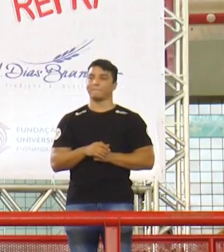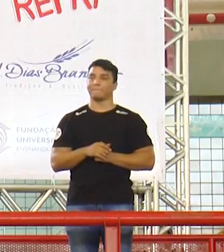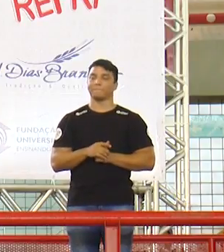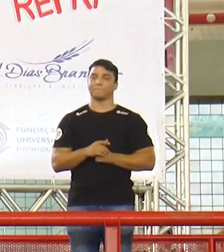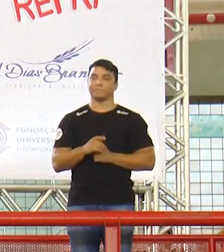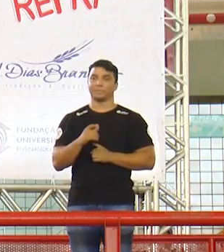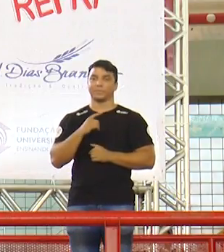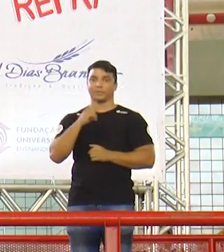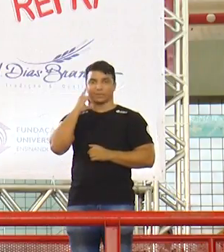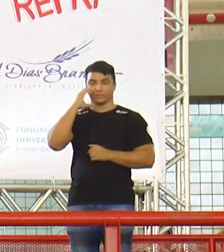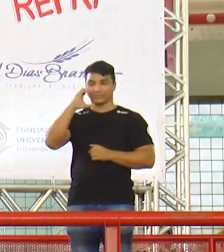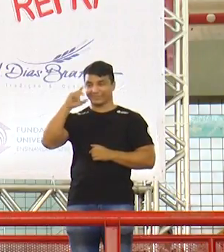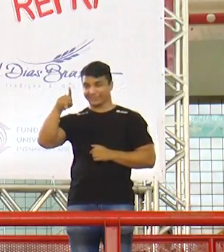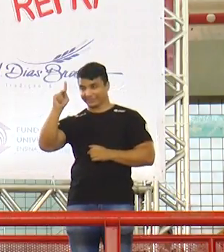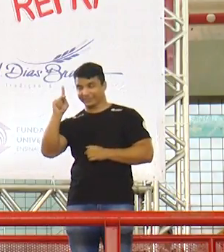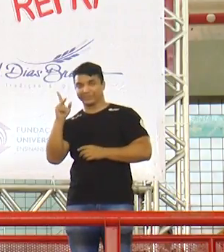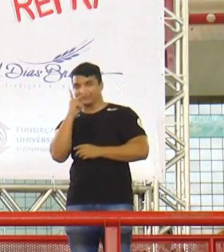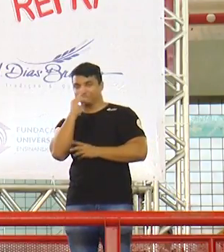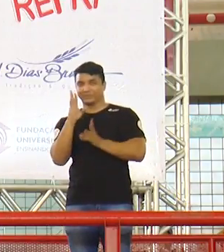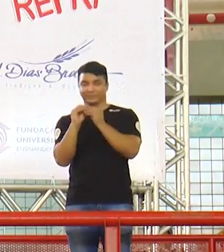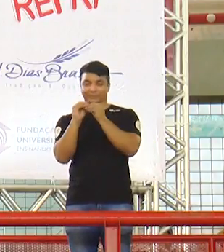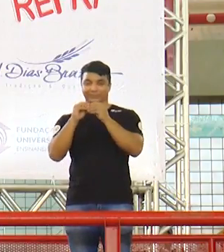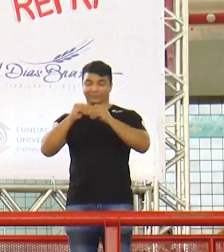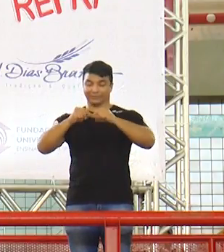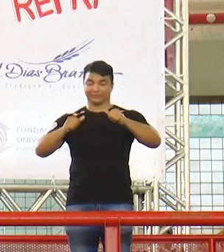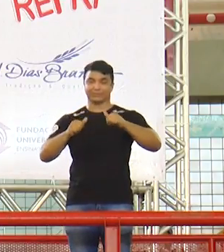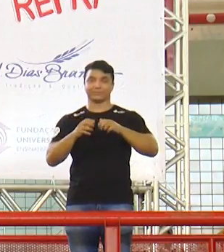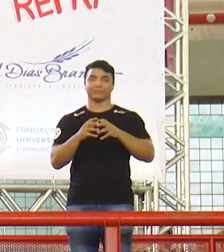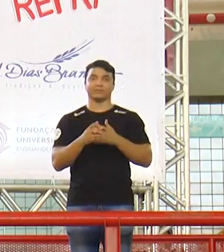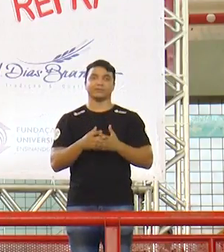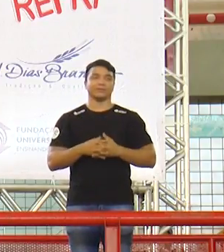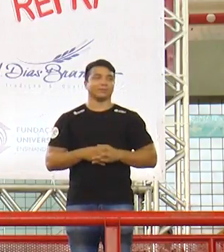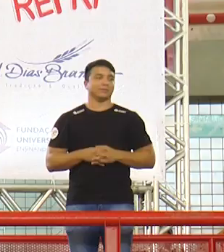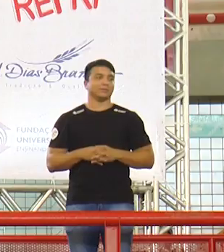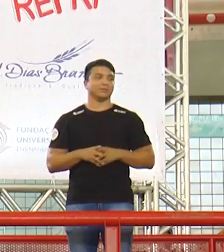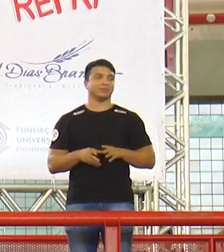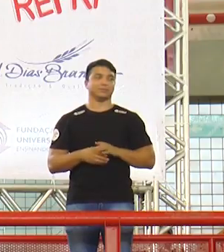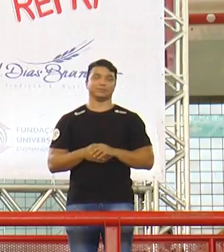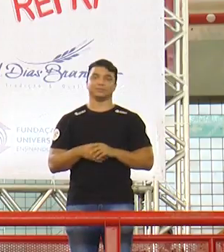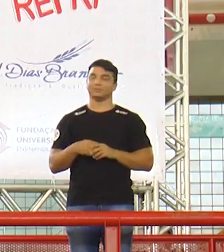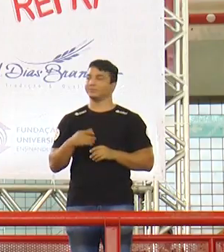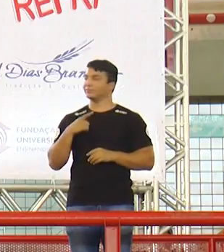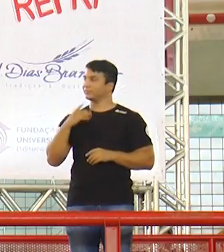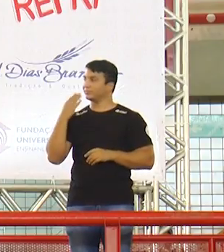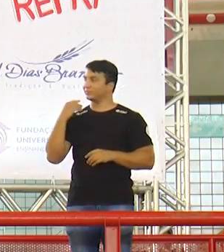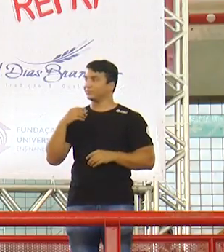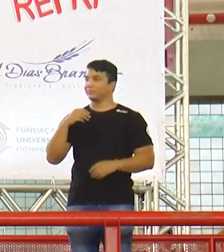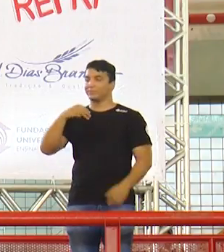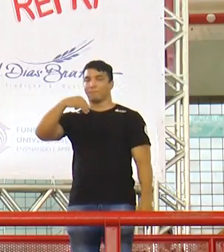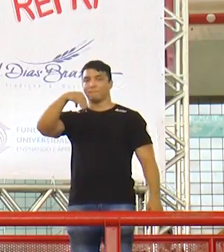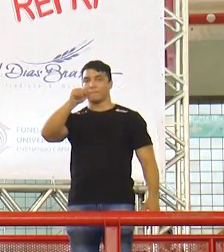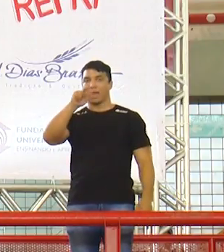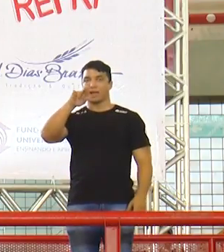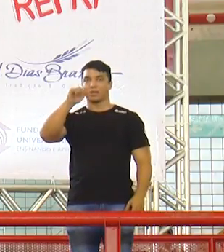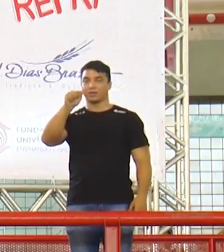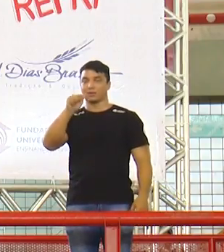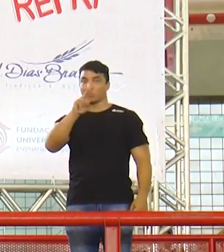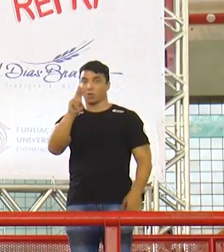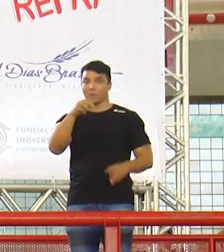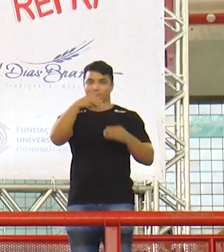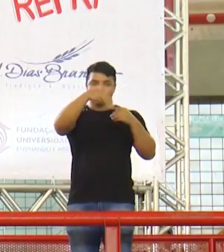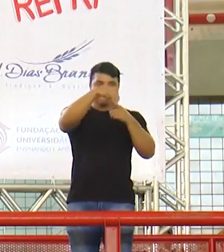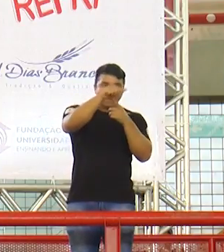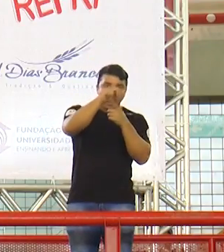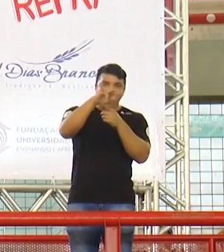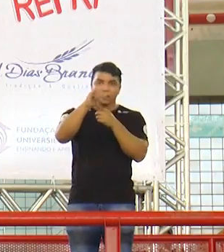Aí tem o C e o K para acabar. Fechou. Sabia que eu tive uma aluna chamada Maria? Maria a